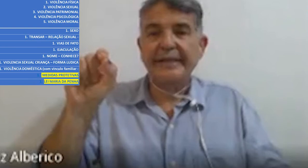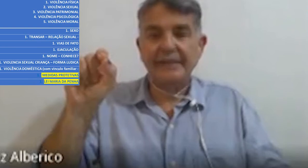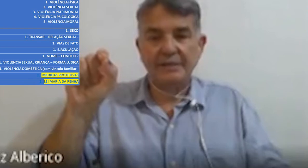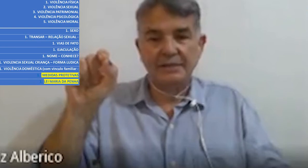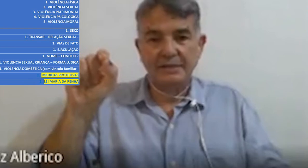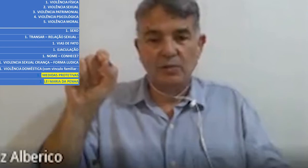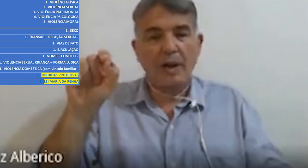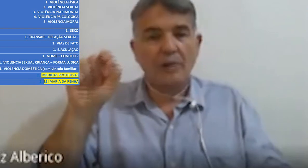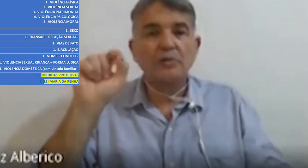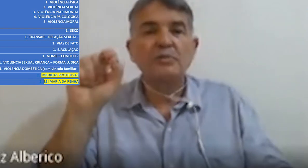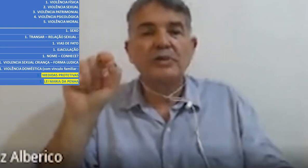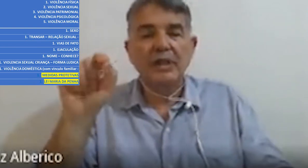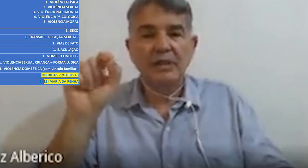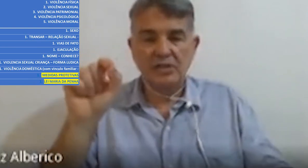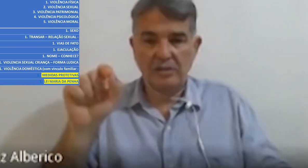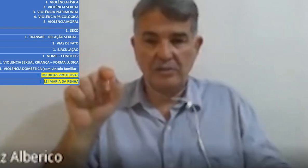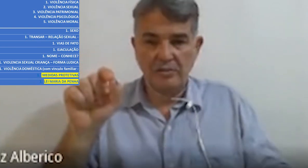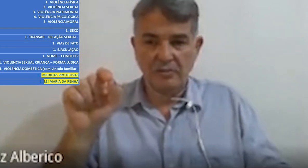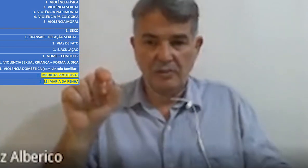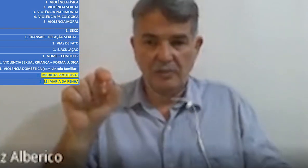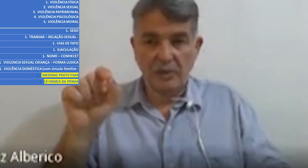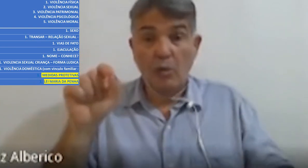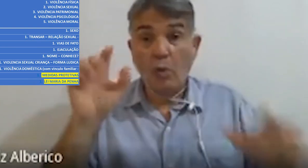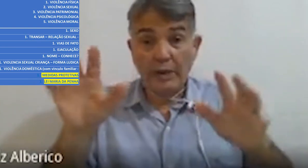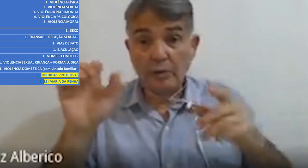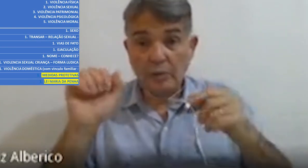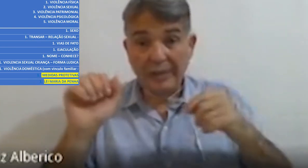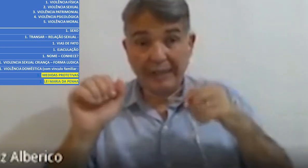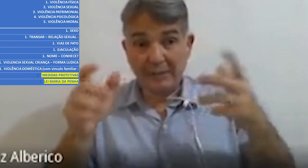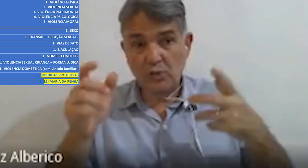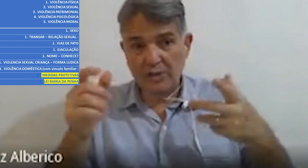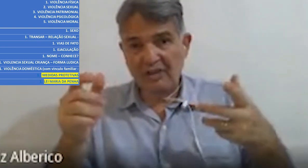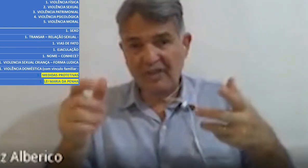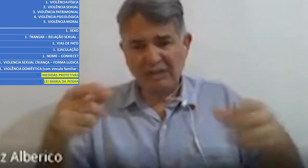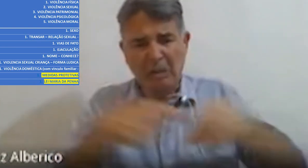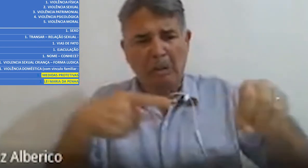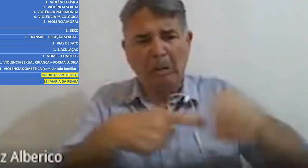quem, qual, este. Quando a pessoa estiver falando,